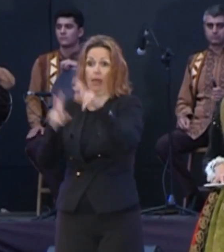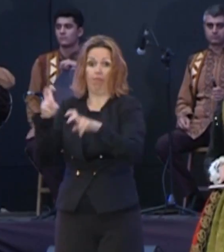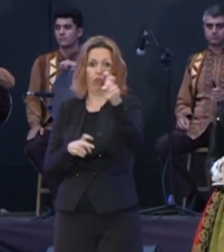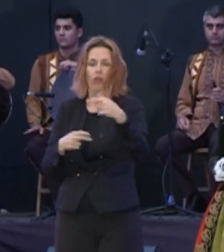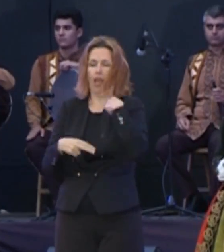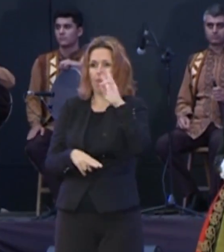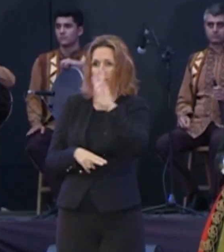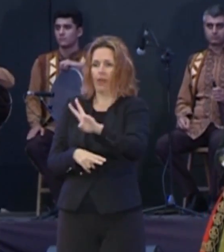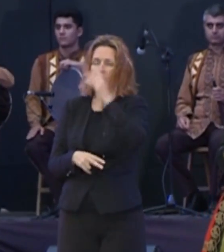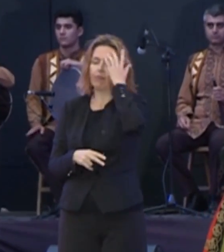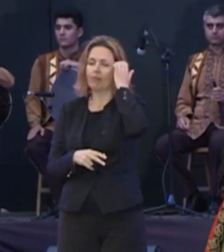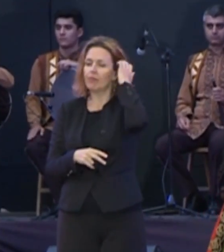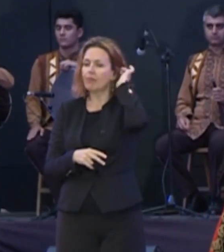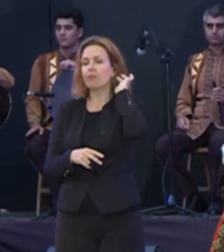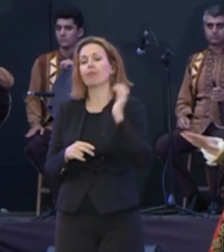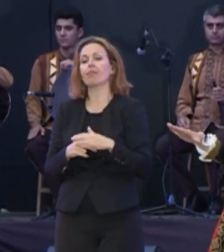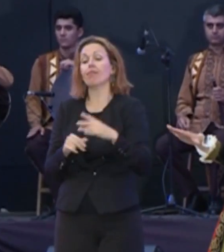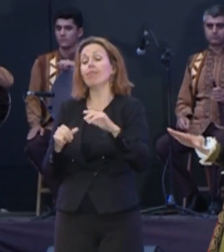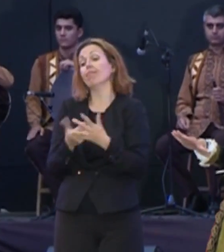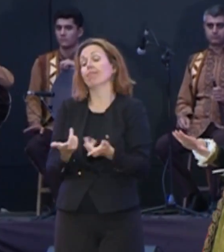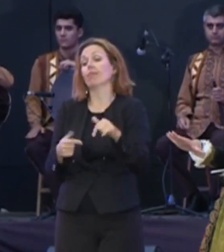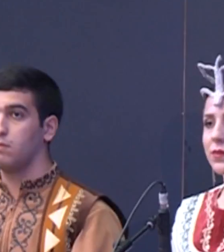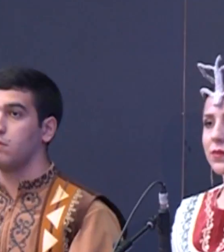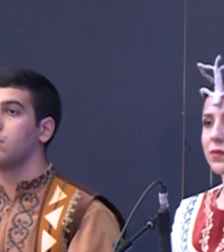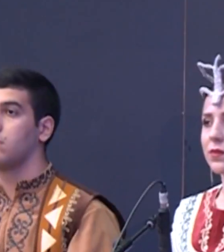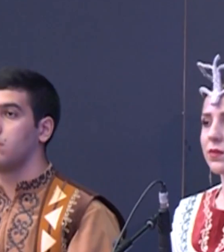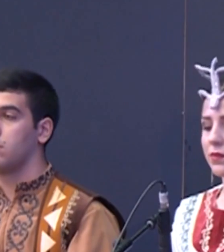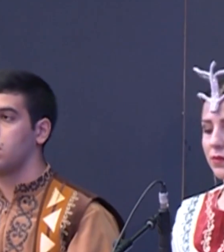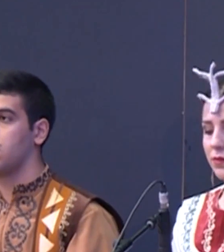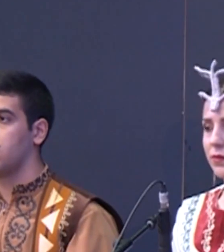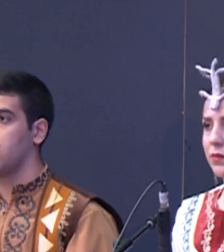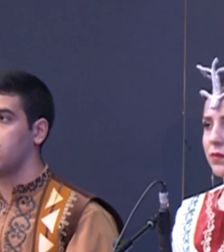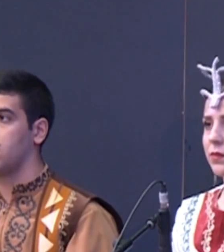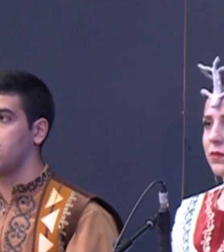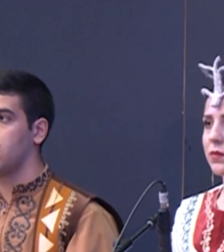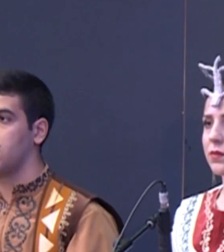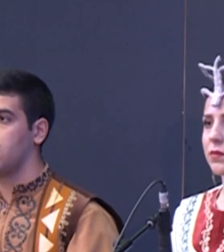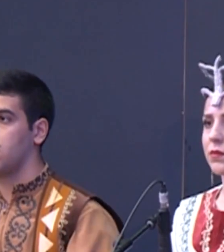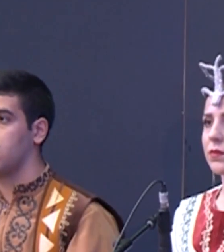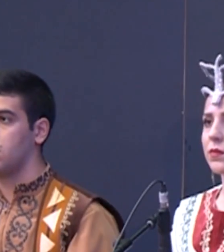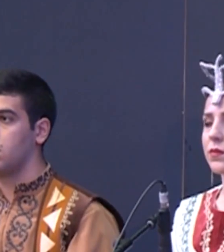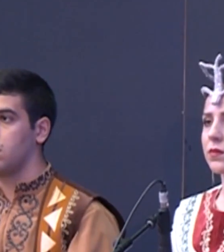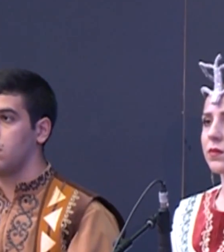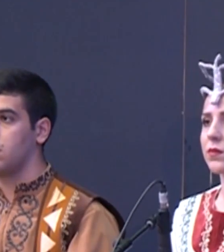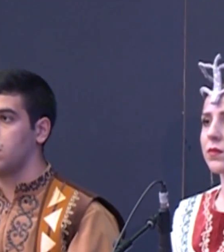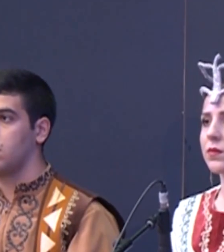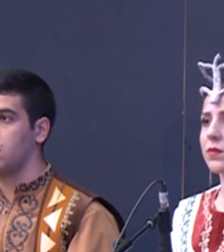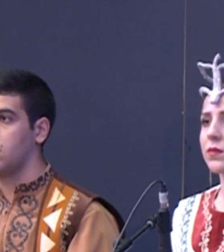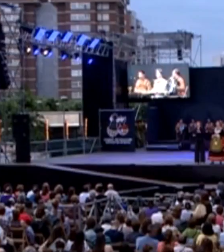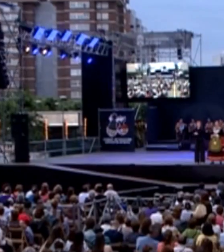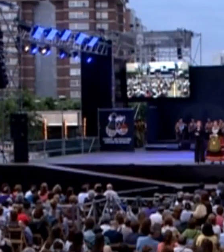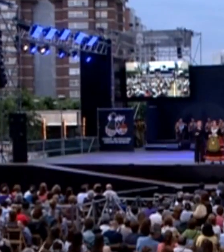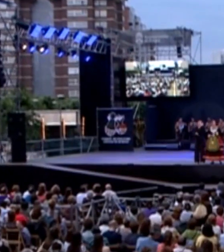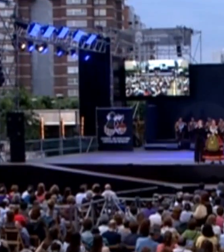en esta plaza esta tarde. A lo largo de una hora vamos a poder ver danzas de la Armenia actual y de la